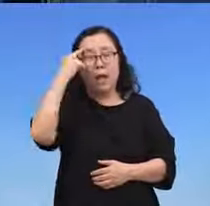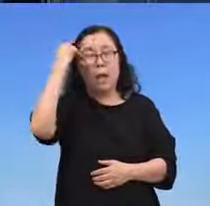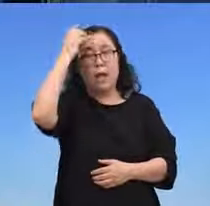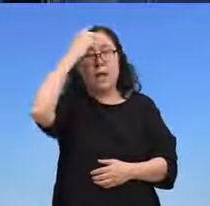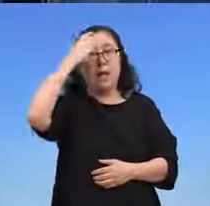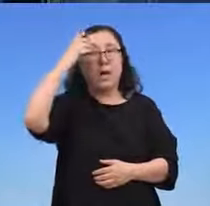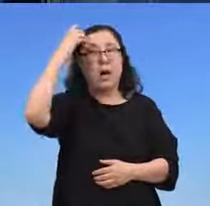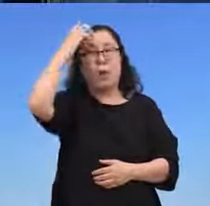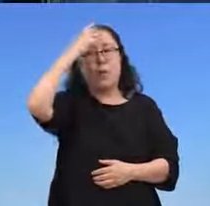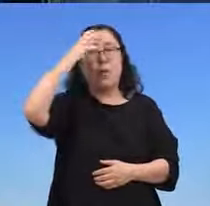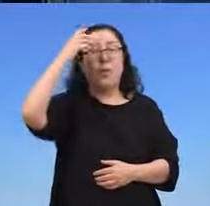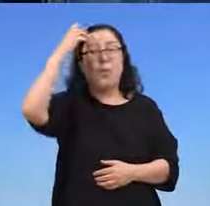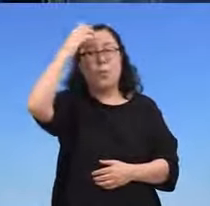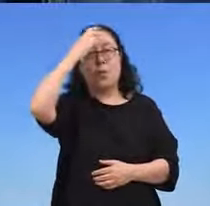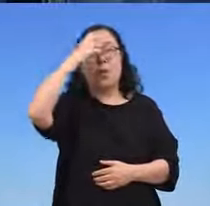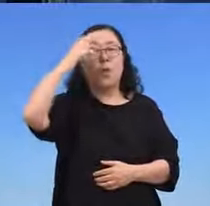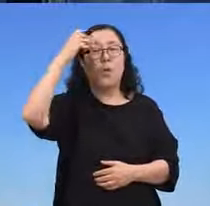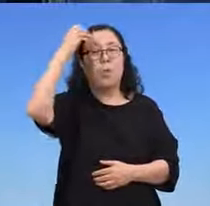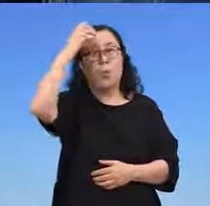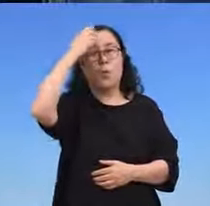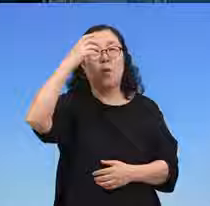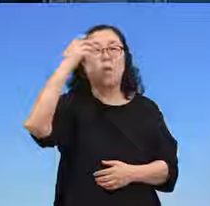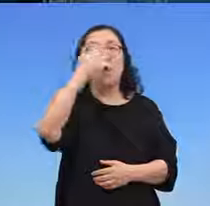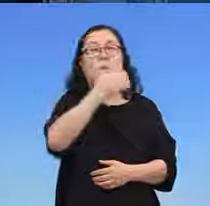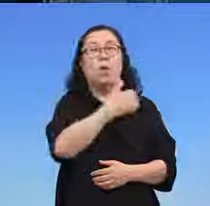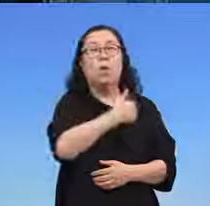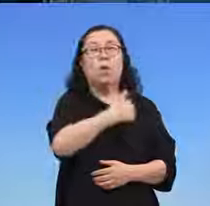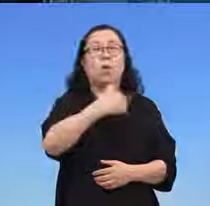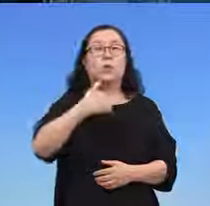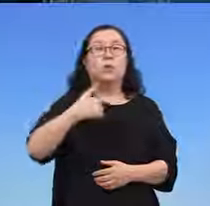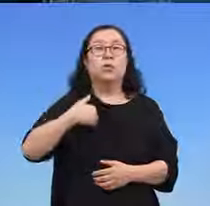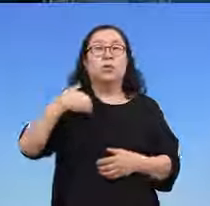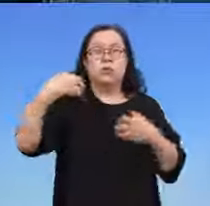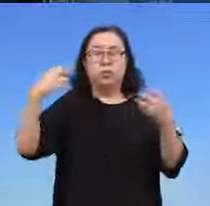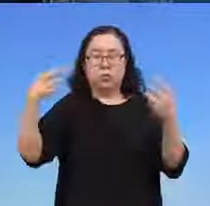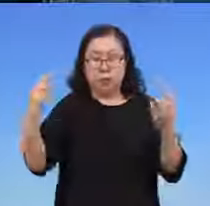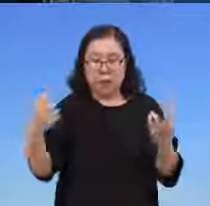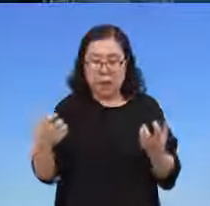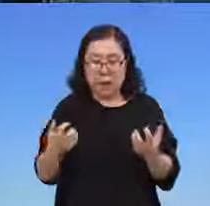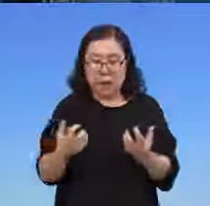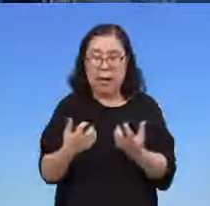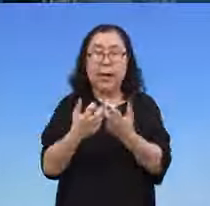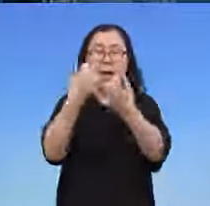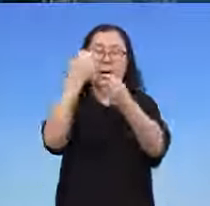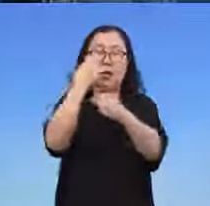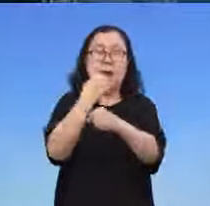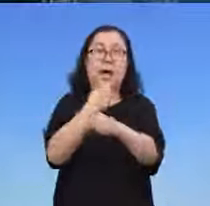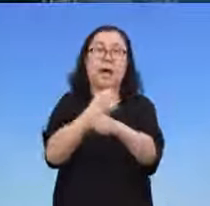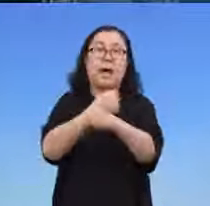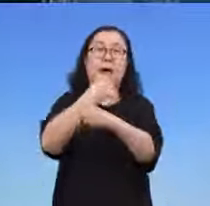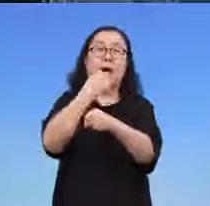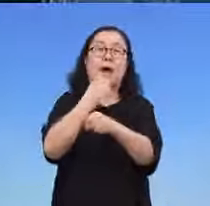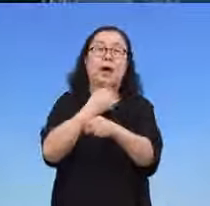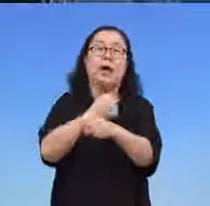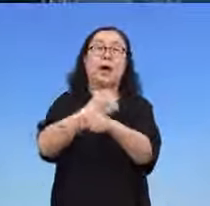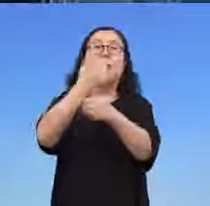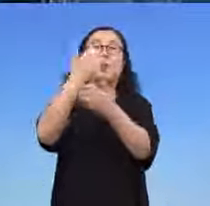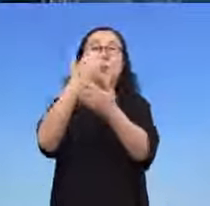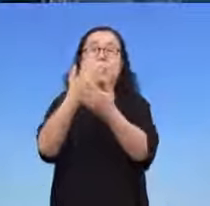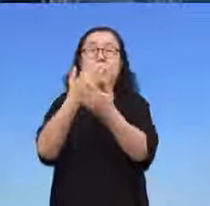이여 내 영혼 충만하게 하소서.